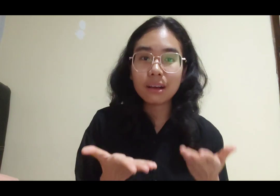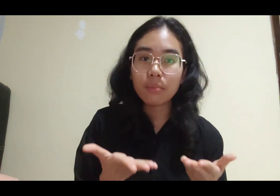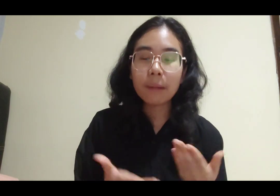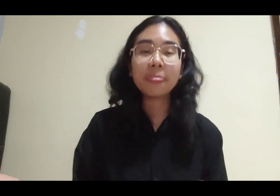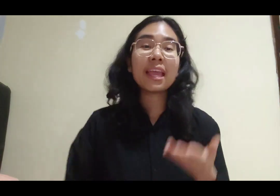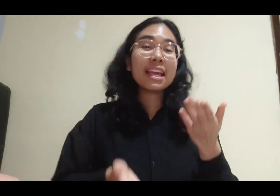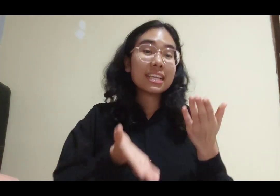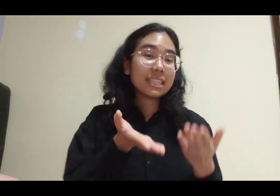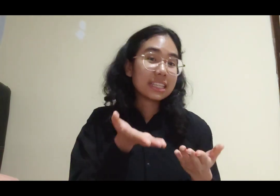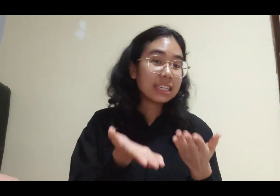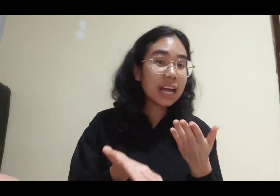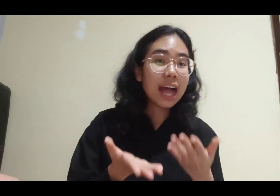apa.